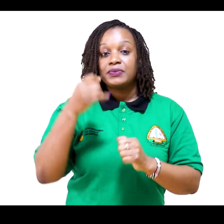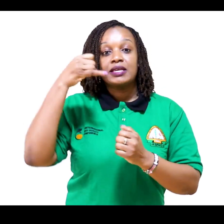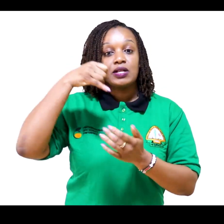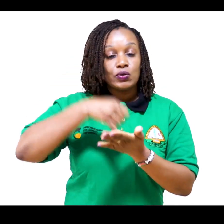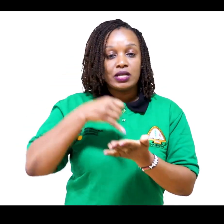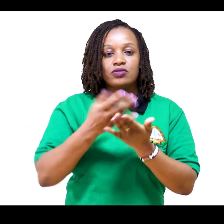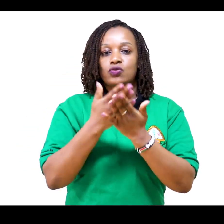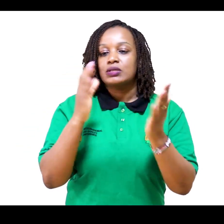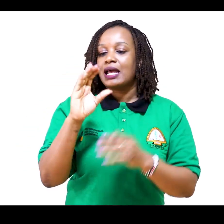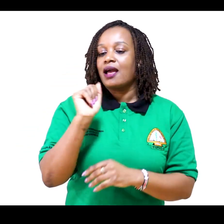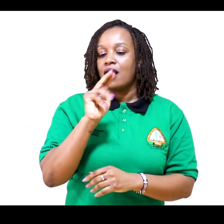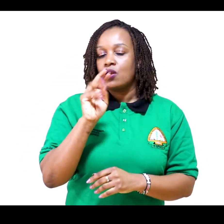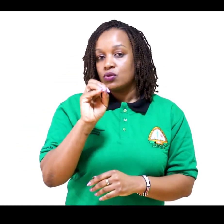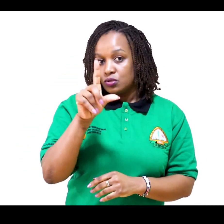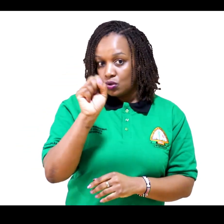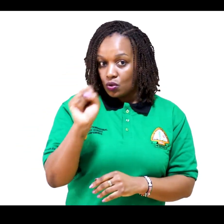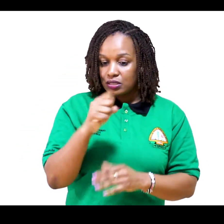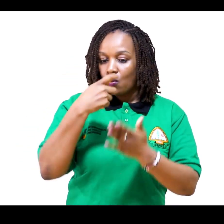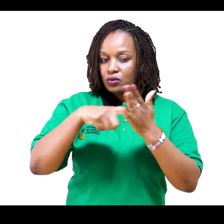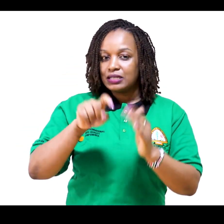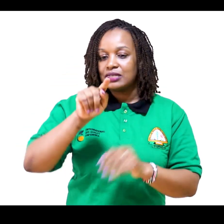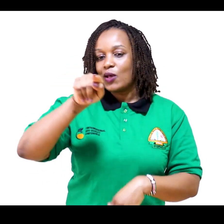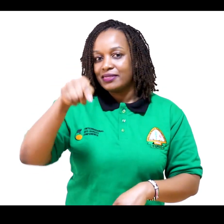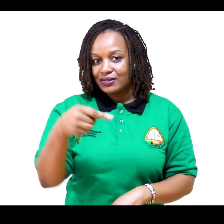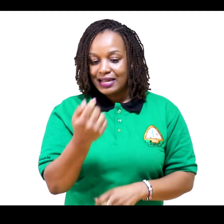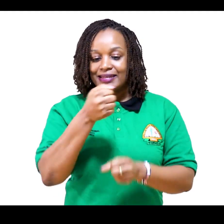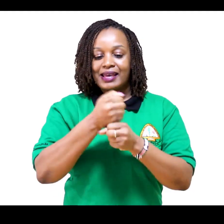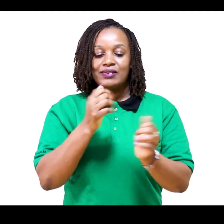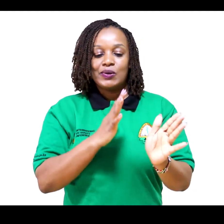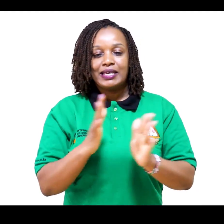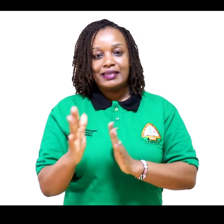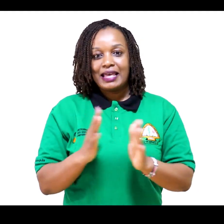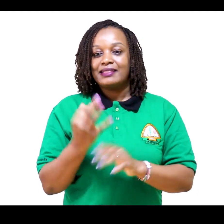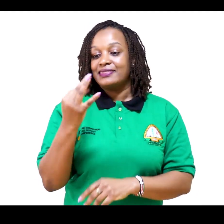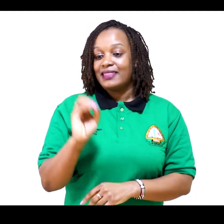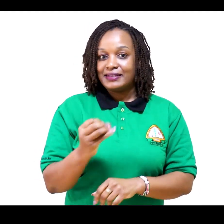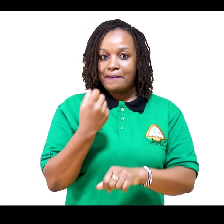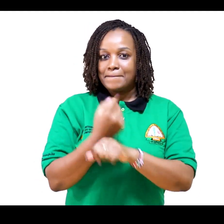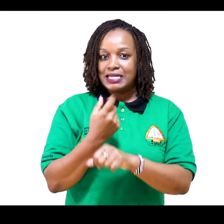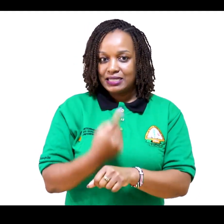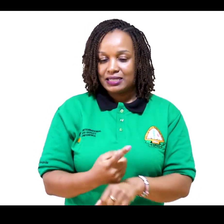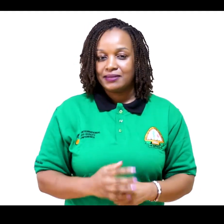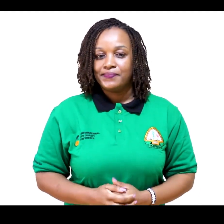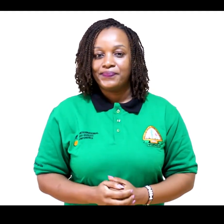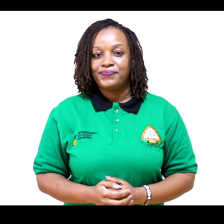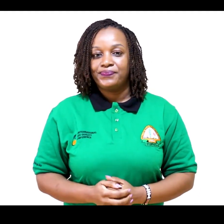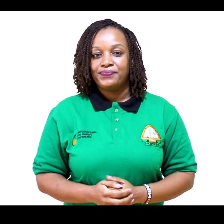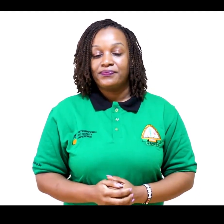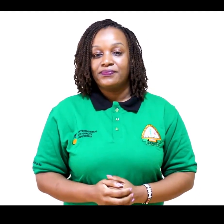na mitumbwi, gharama ni shilingi 1,000 na inafanywa kwa dakika 30. Kwa